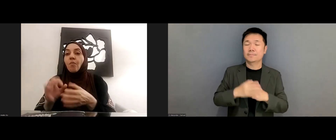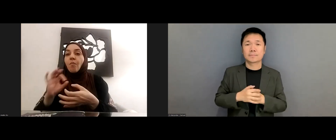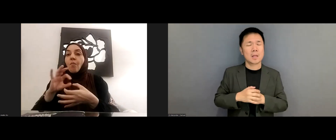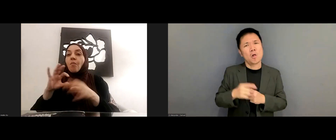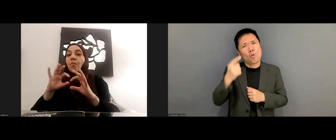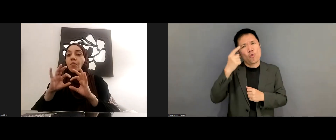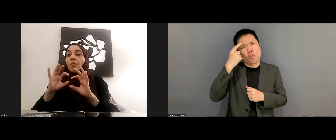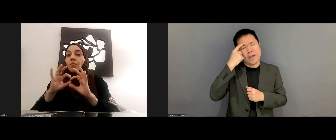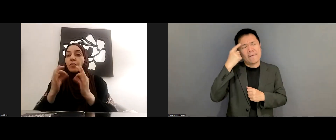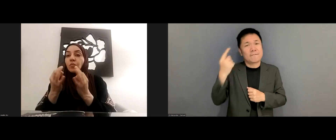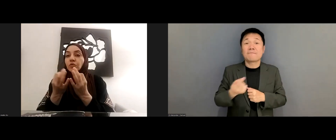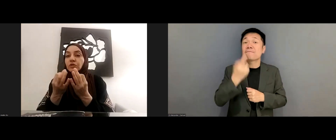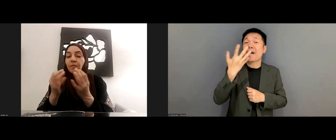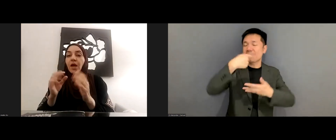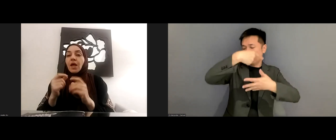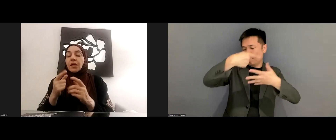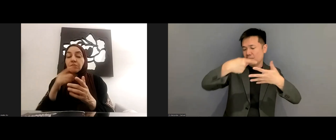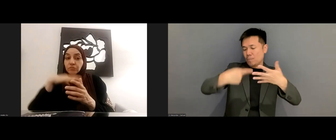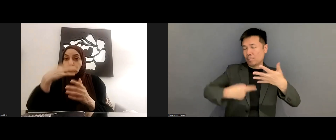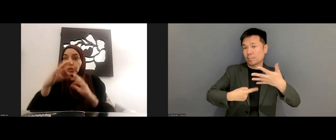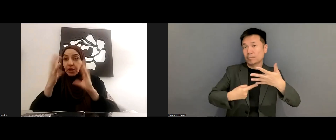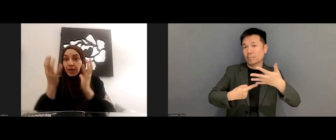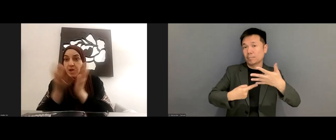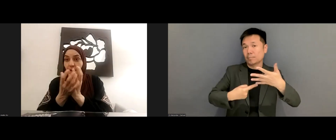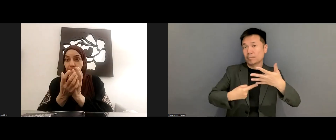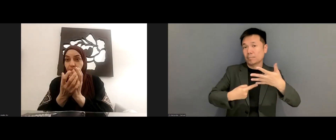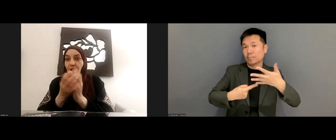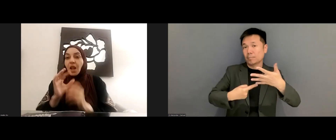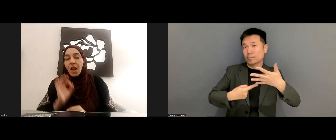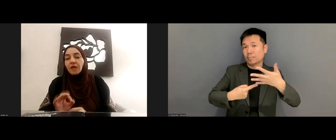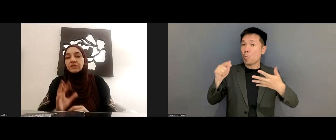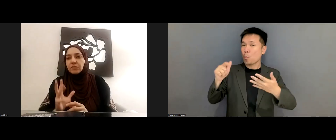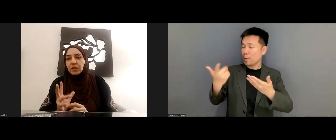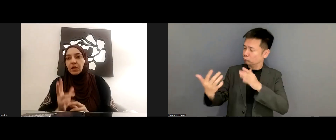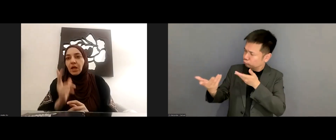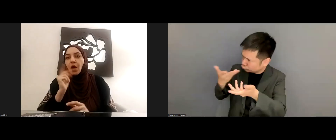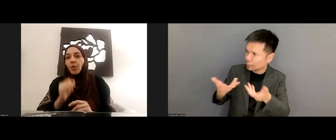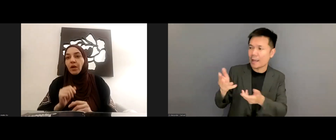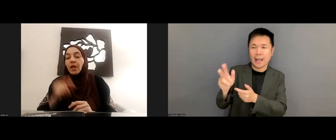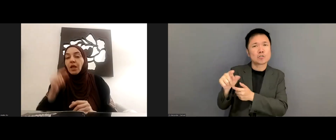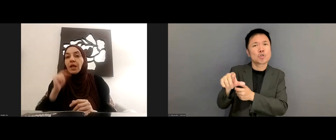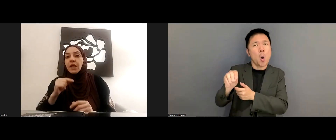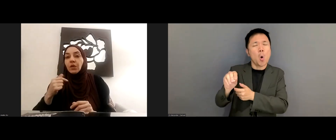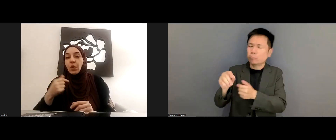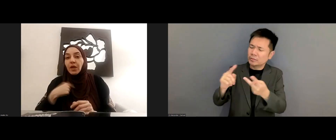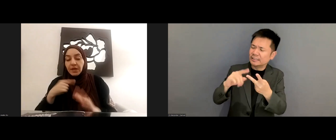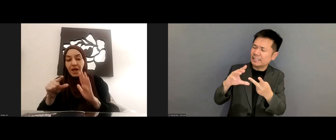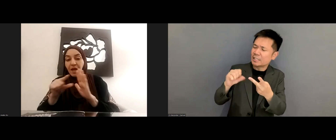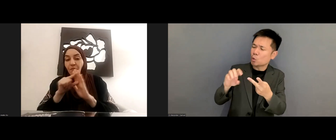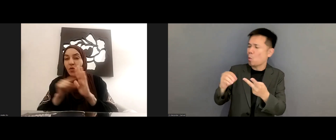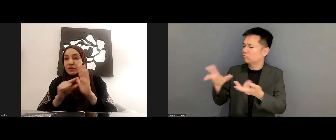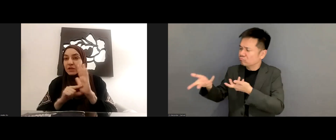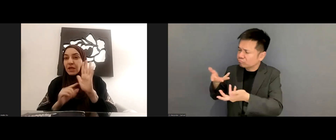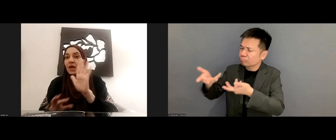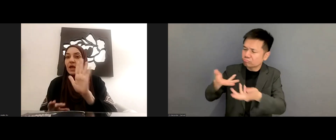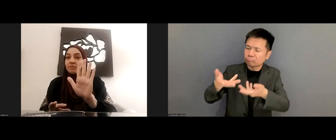5 يندرج العديد points من in النقاط. our إحنا ما meeting with the حاولنا NGOs and بطريقة أو civil بأخرى society لم نحاول أن تكون organizations. العناوين We have جافة، بس أن tried يكون هناك